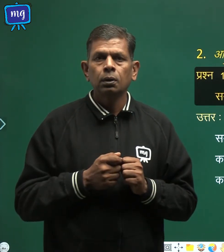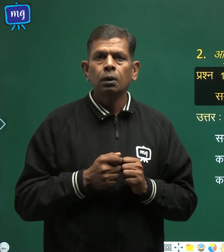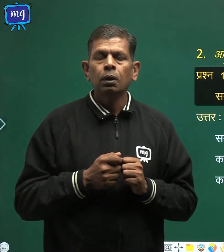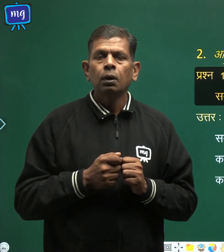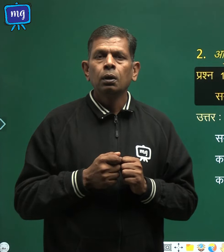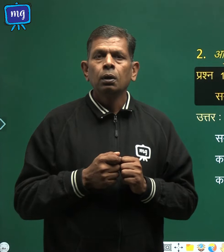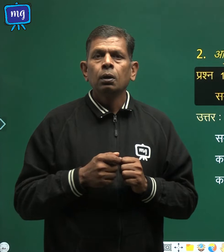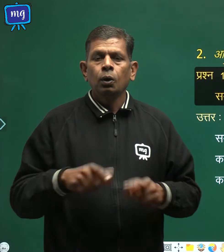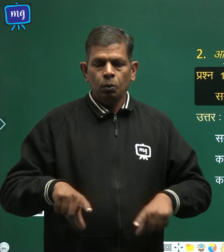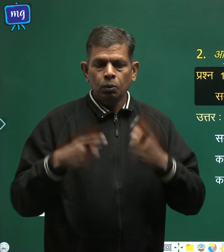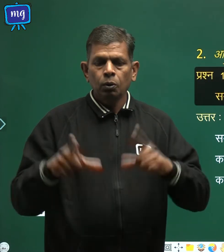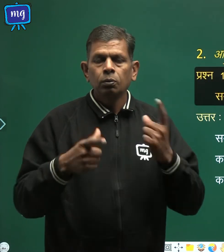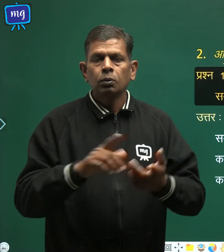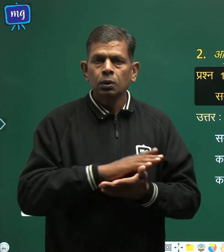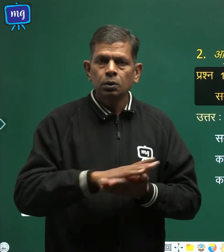वनोन्मूलन से